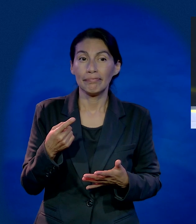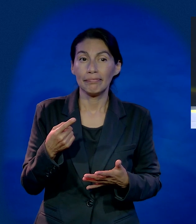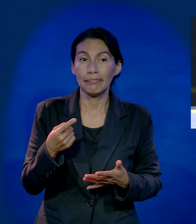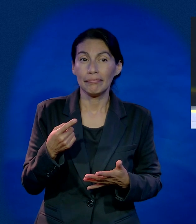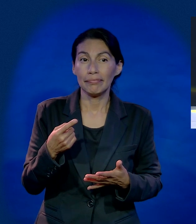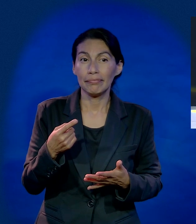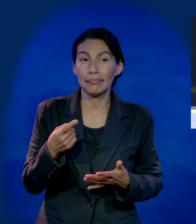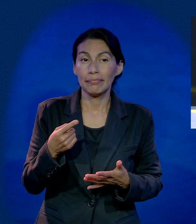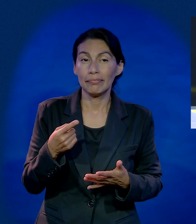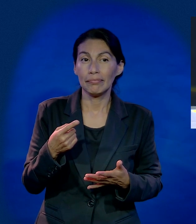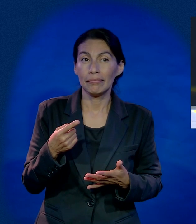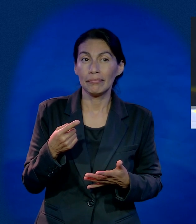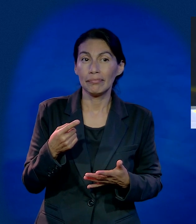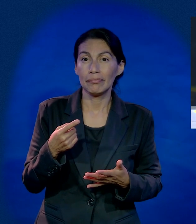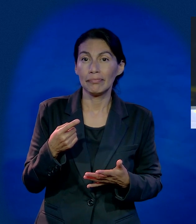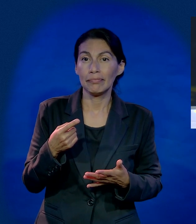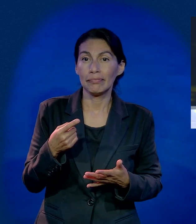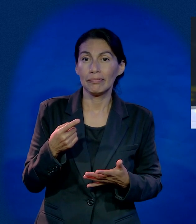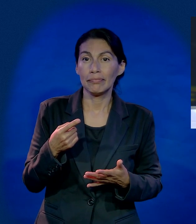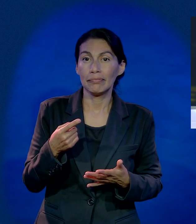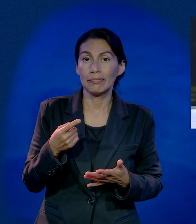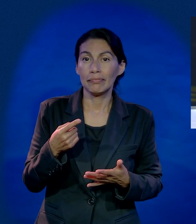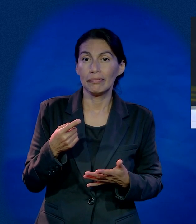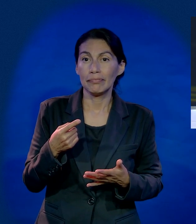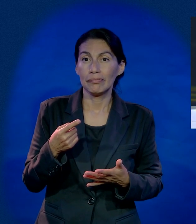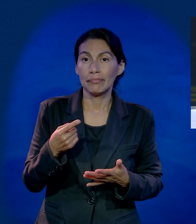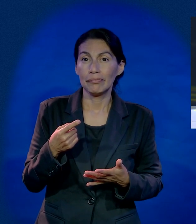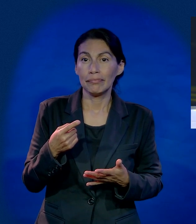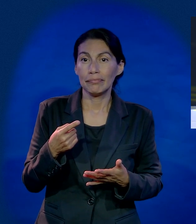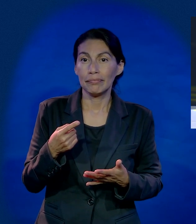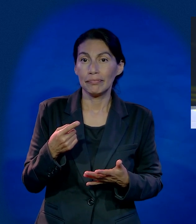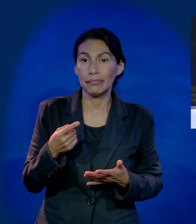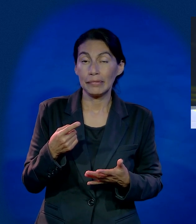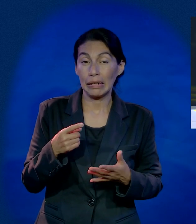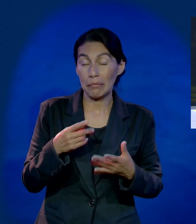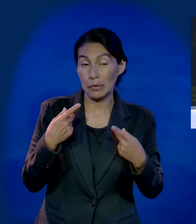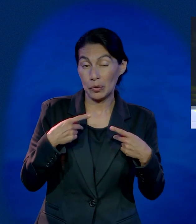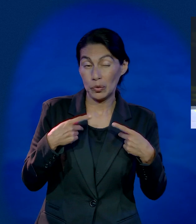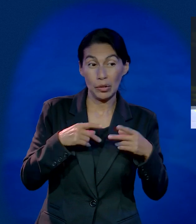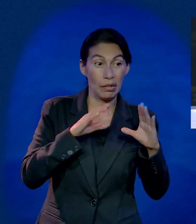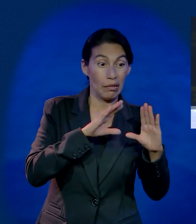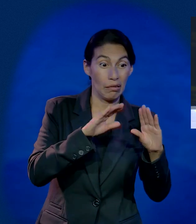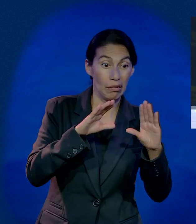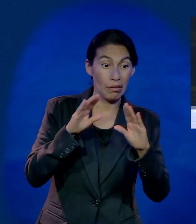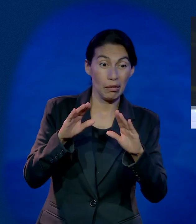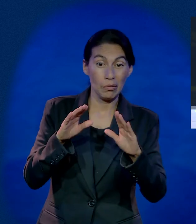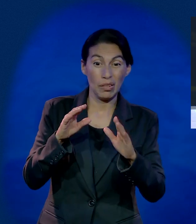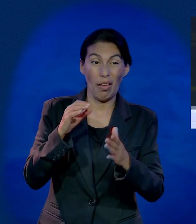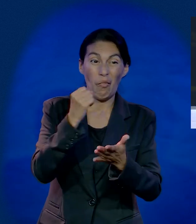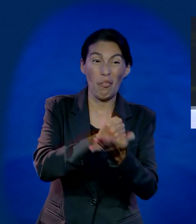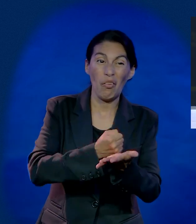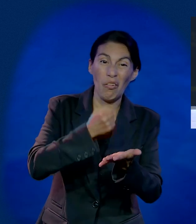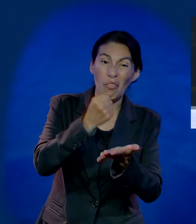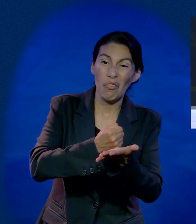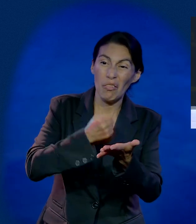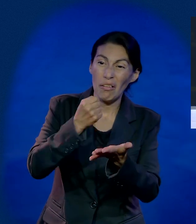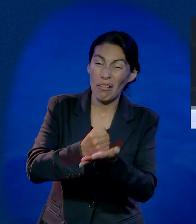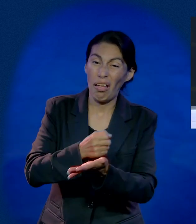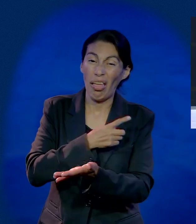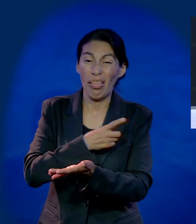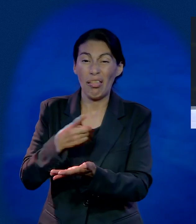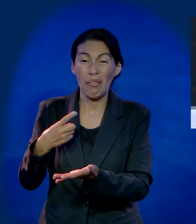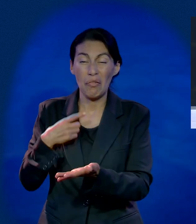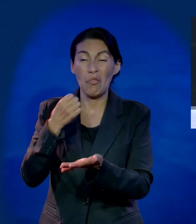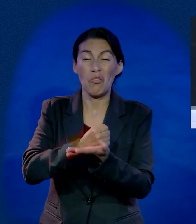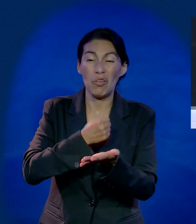hemos presentado el Evangelio de tal forma, sin querer, que lo presentamos en un